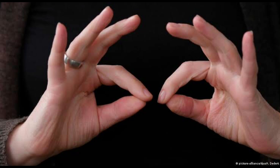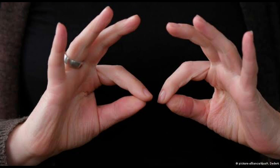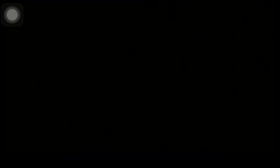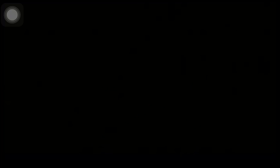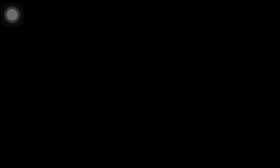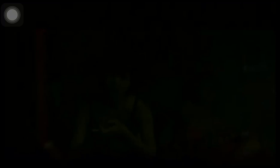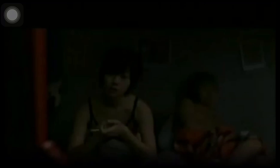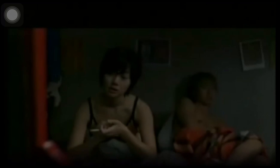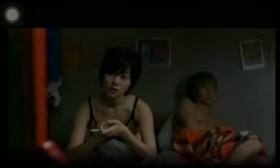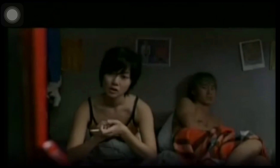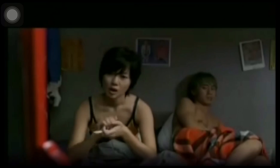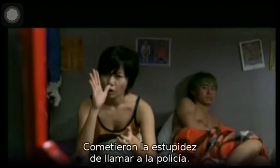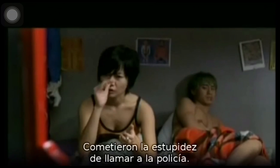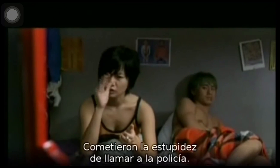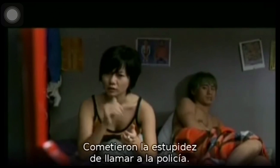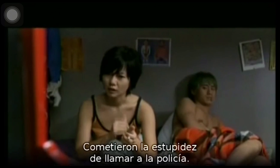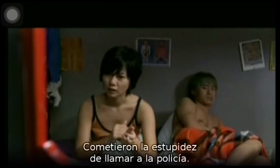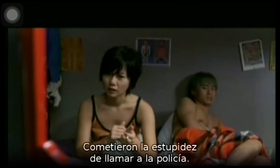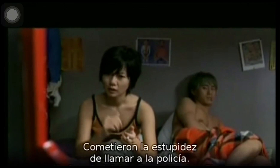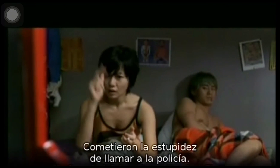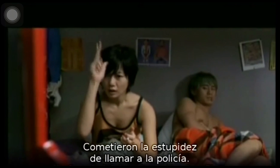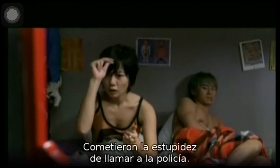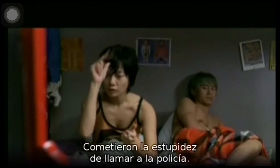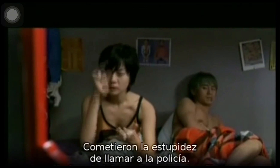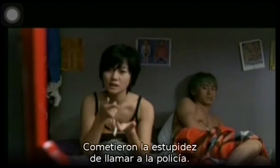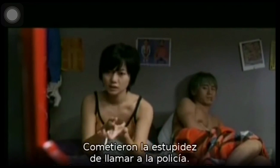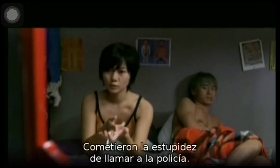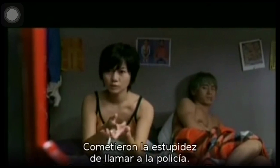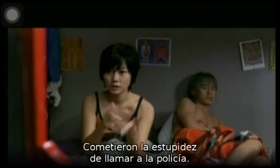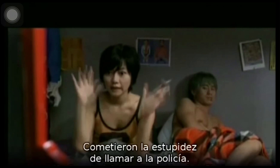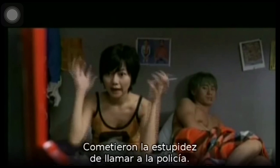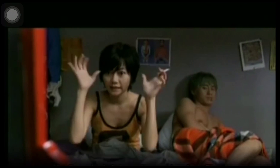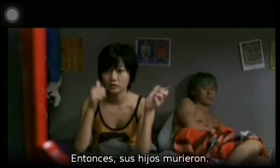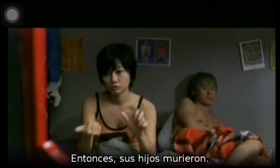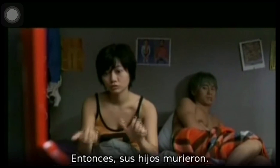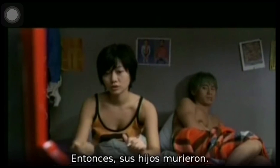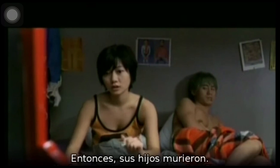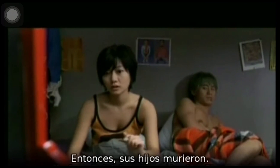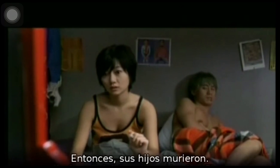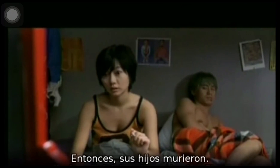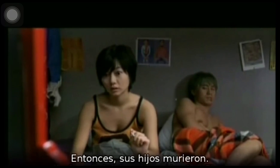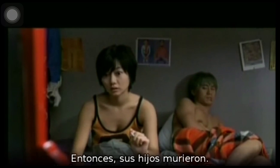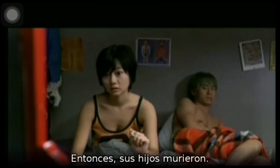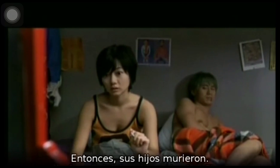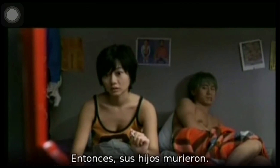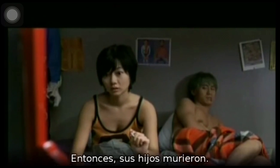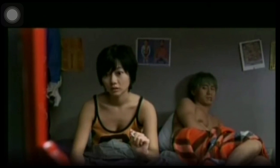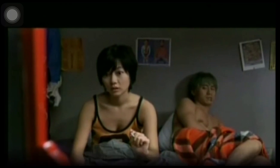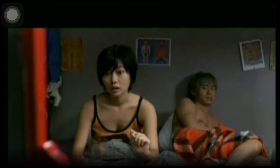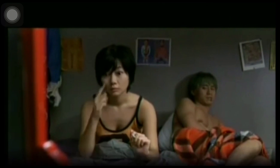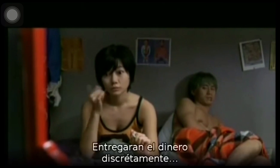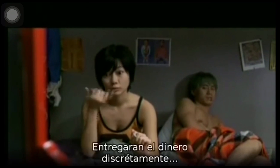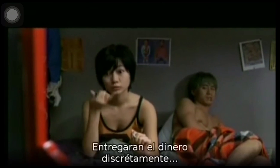nuestros conocimientos. Si bien no abarcamos más palabras conocidas, ahora podemos deducir